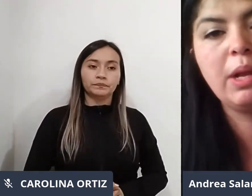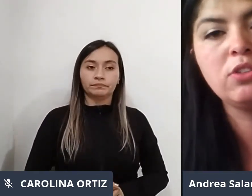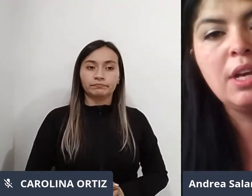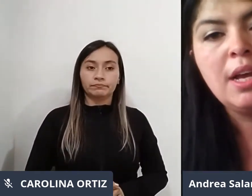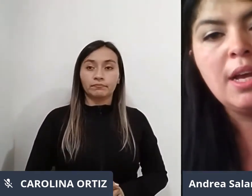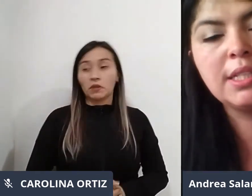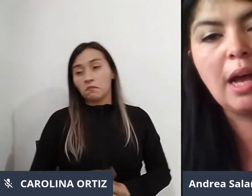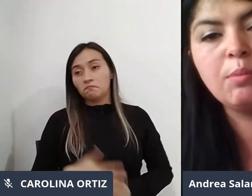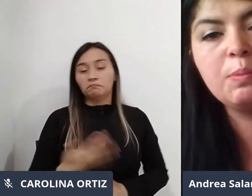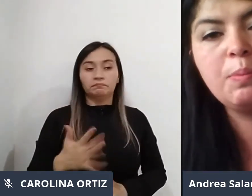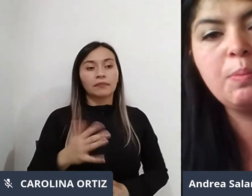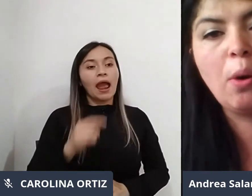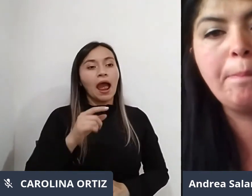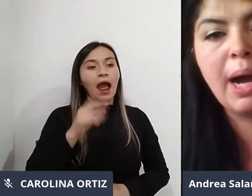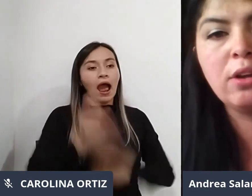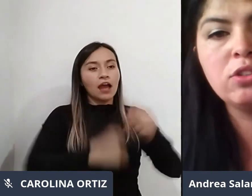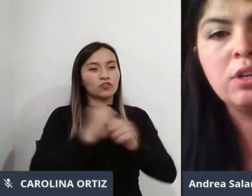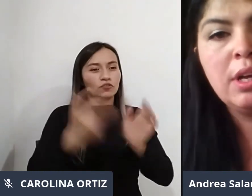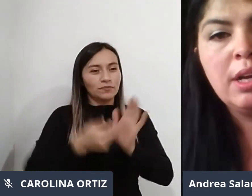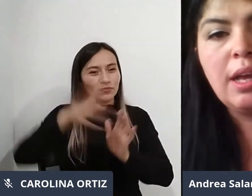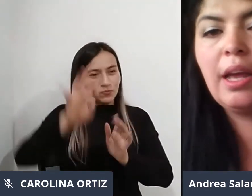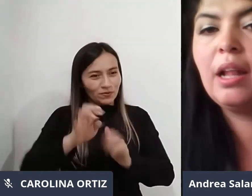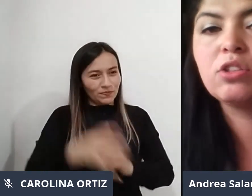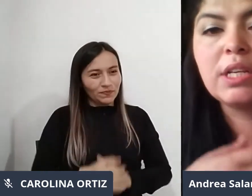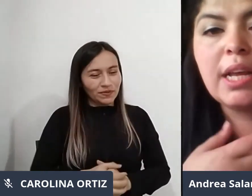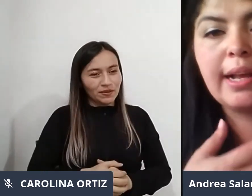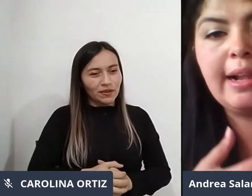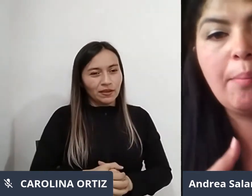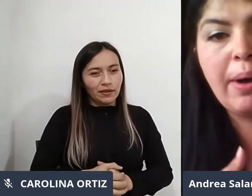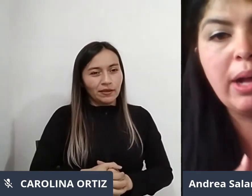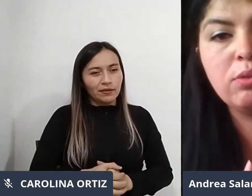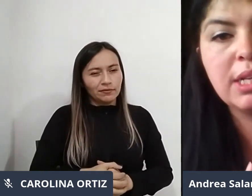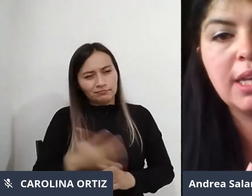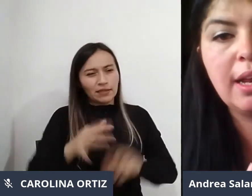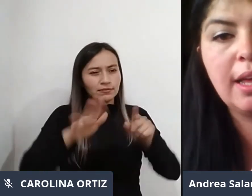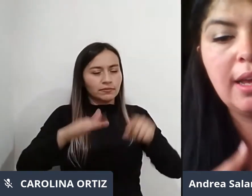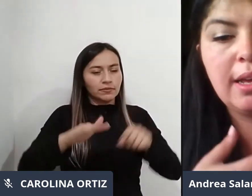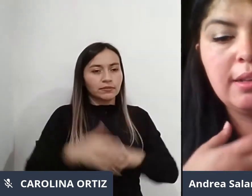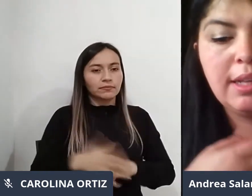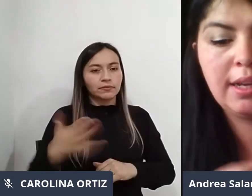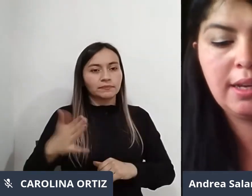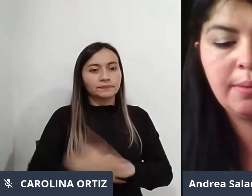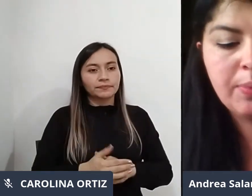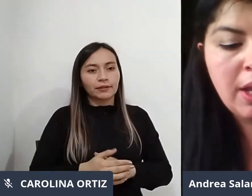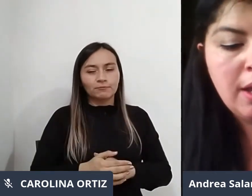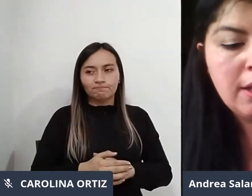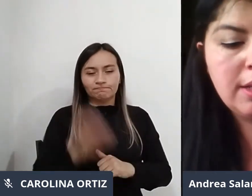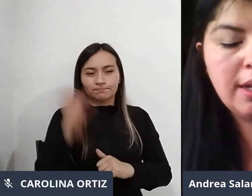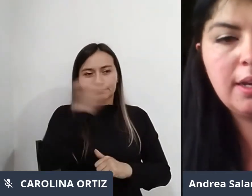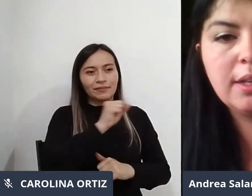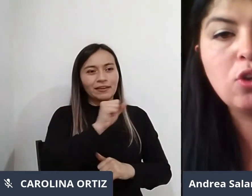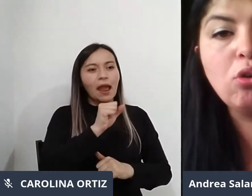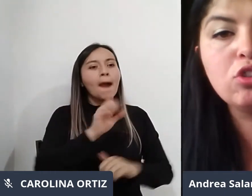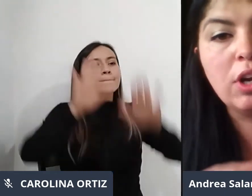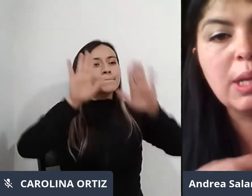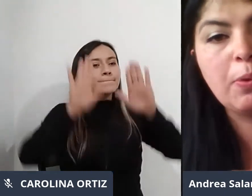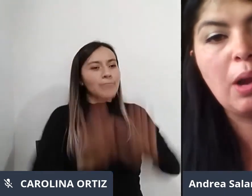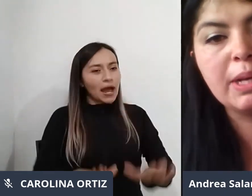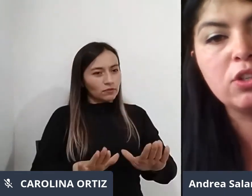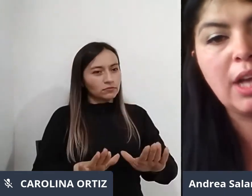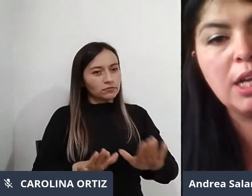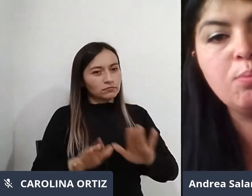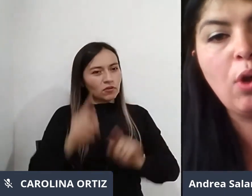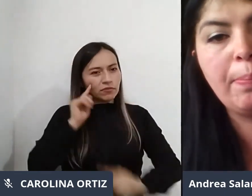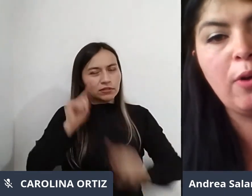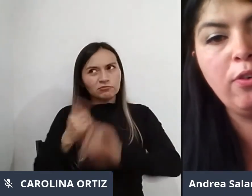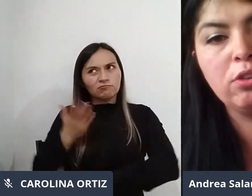6 meses más o menos, estábamos viviendo paros en los que se reclamaban una serie de soluciones a